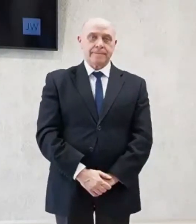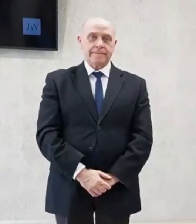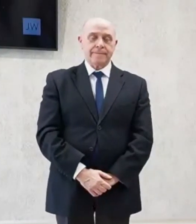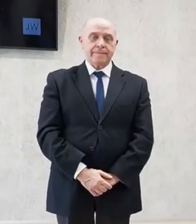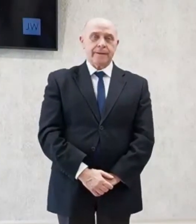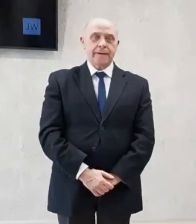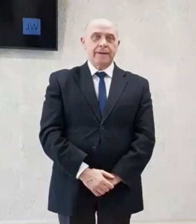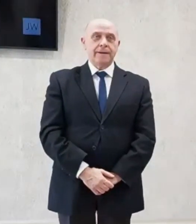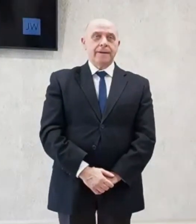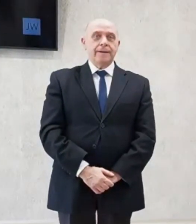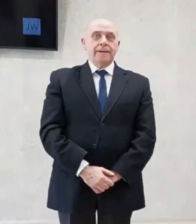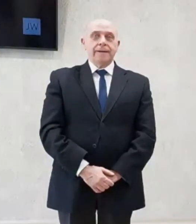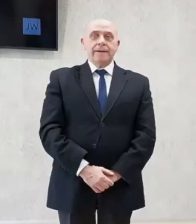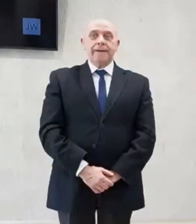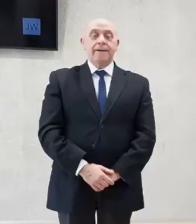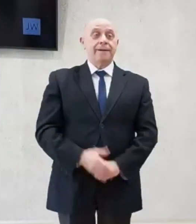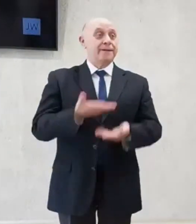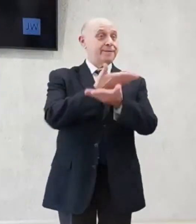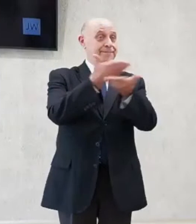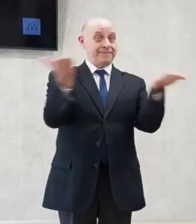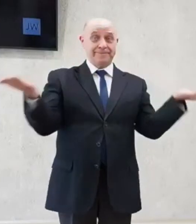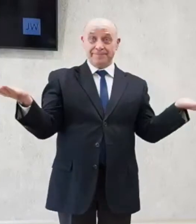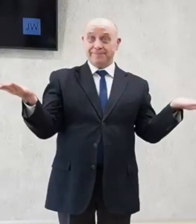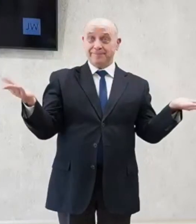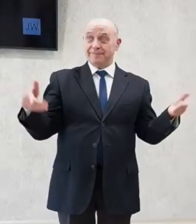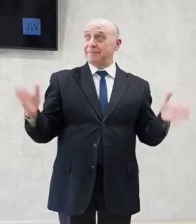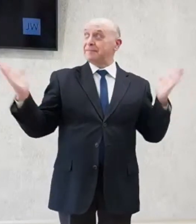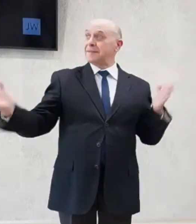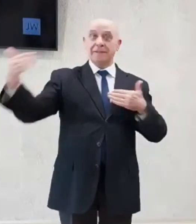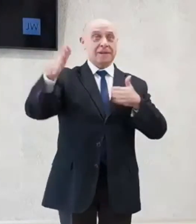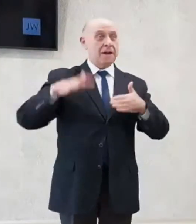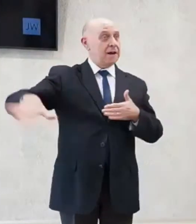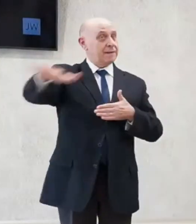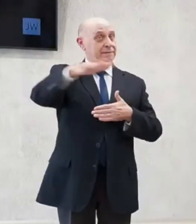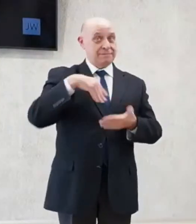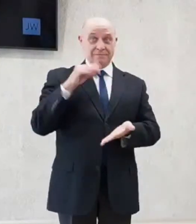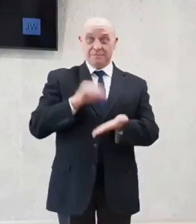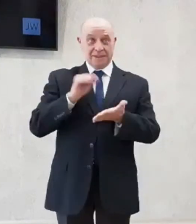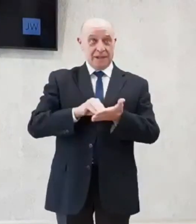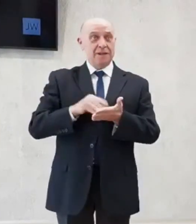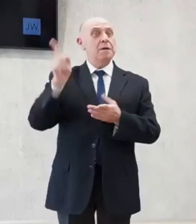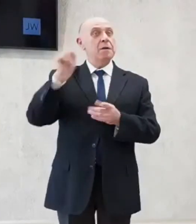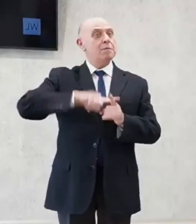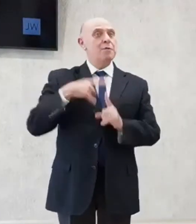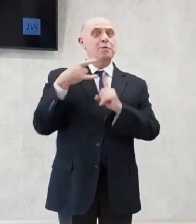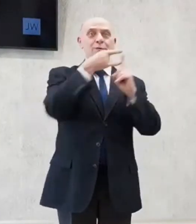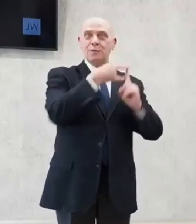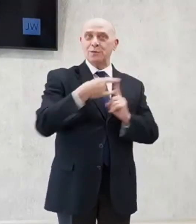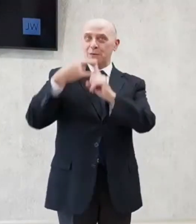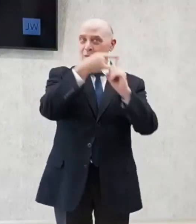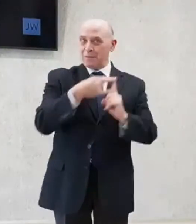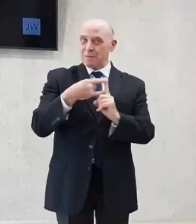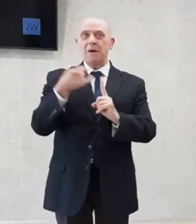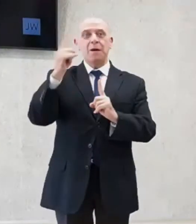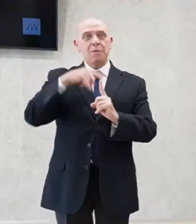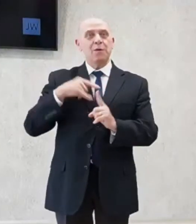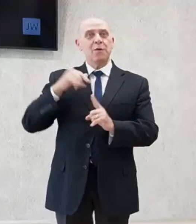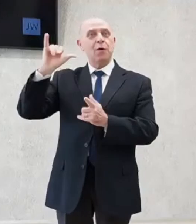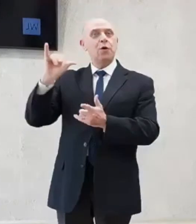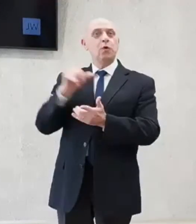la vostra presenza in questa sala del regno sulla piattaforma zoom e anche sul canale dedicato a YouTube